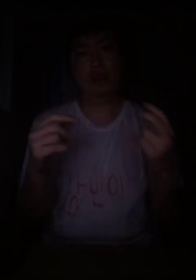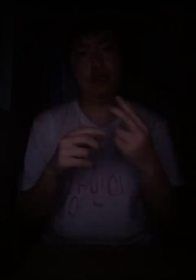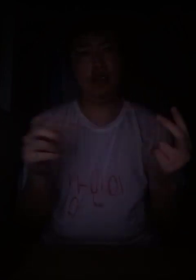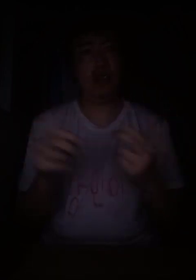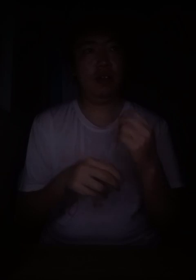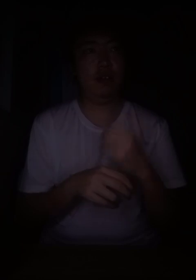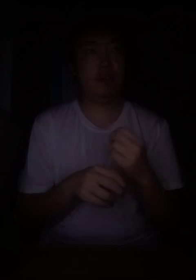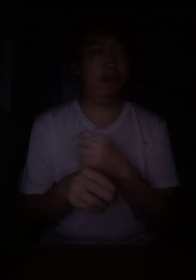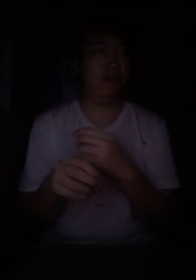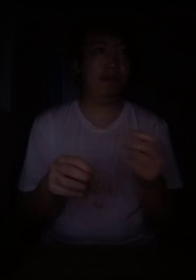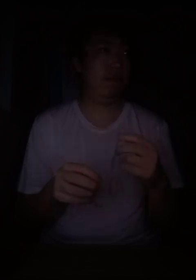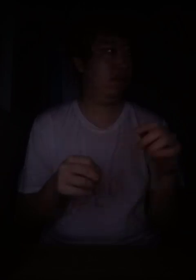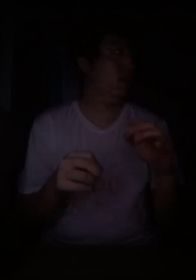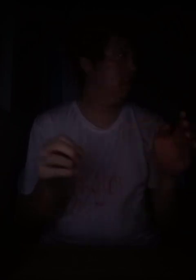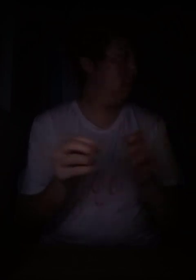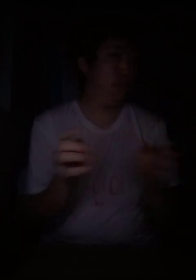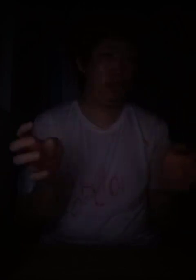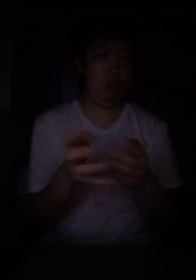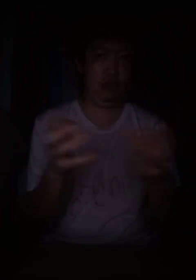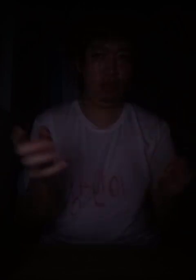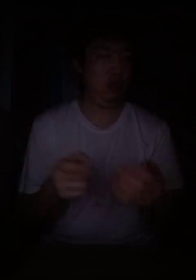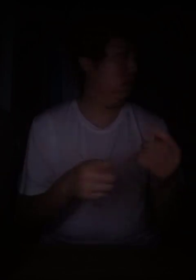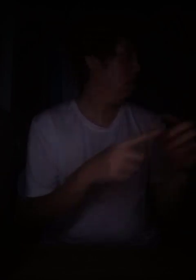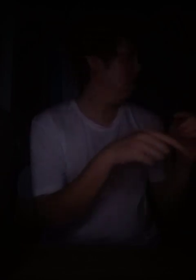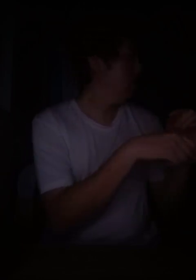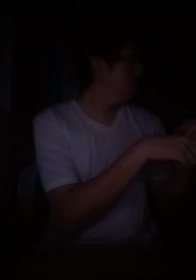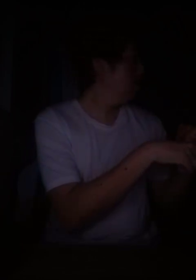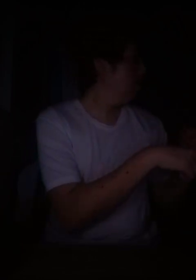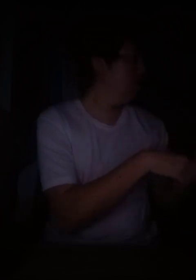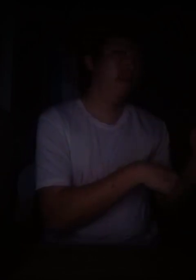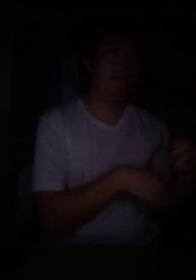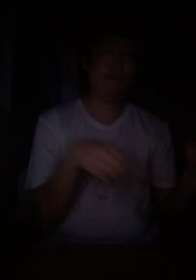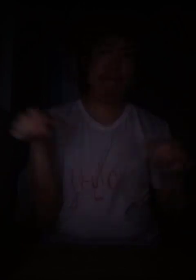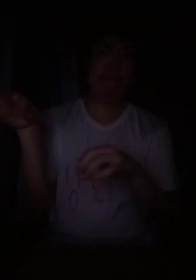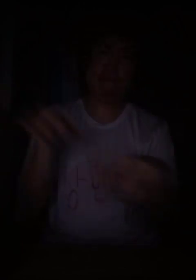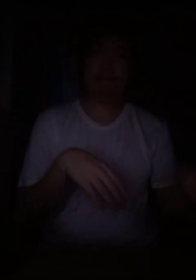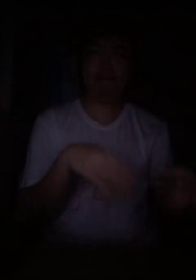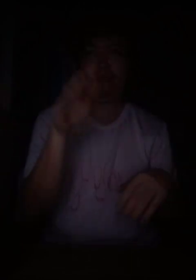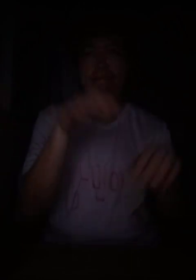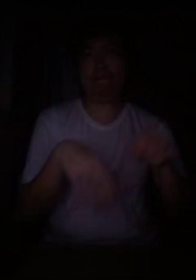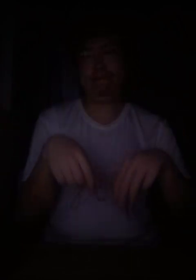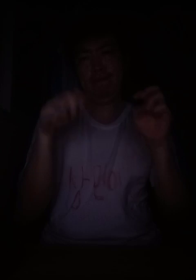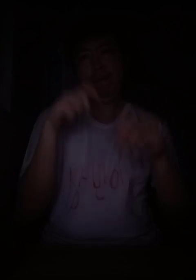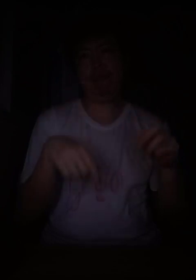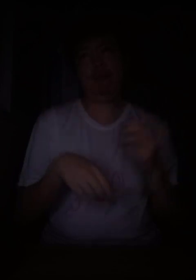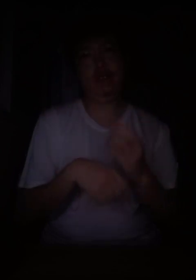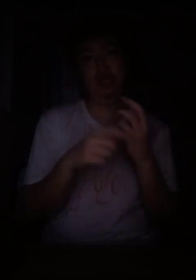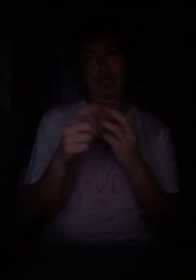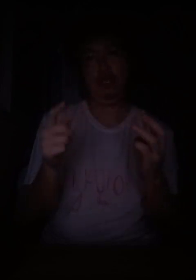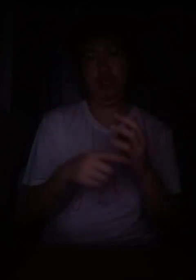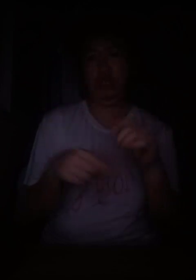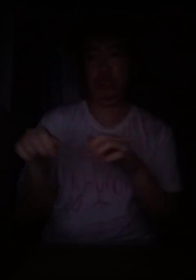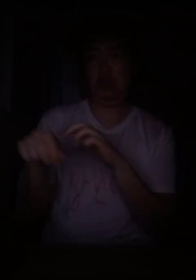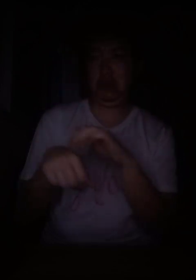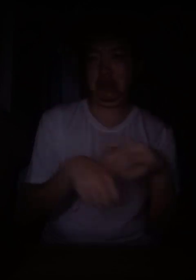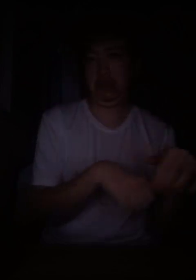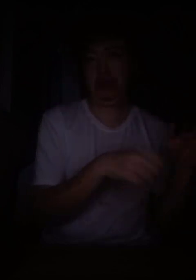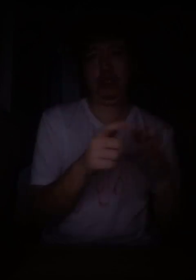사고가 발생한 아파트 단지. 주차장에 내려갔다가 쏟아진 빗물에 차 빼기를 포기한 주민이 걸어서 주차장 출입로를